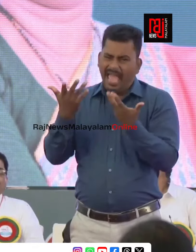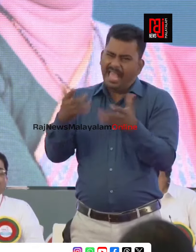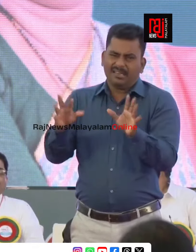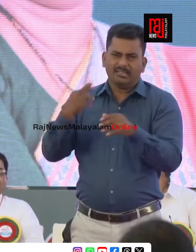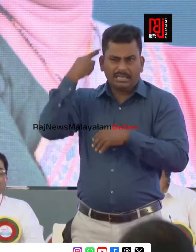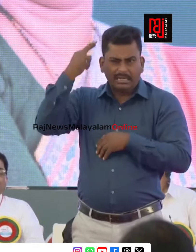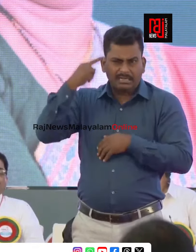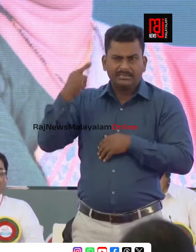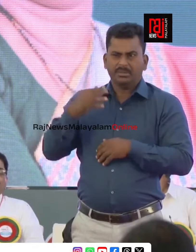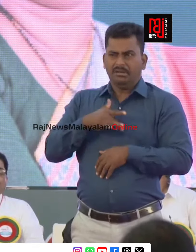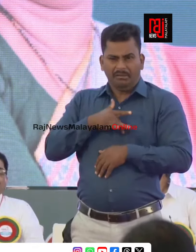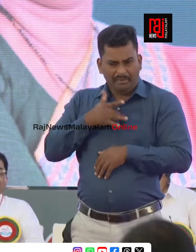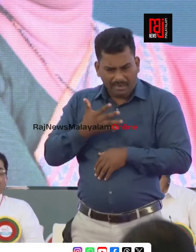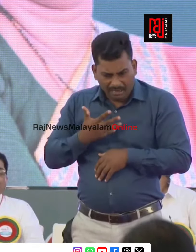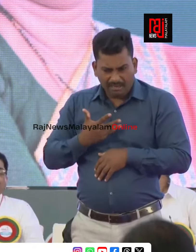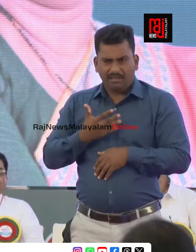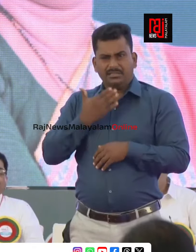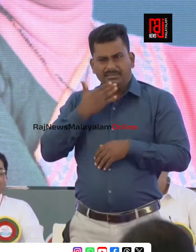കേരളത്തിലെ